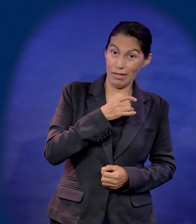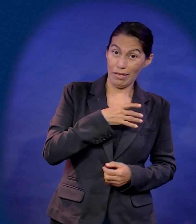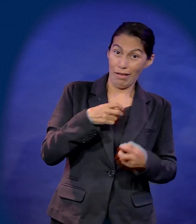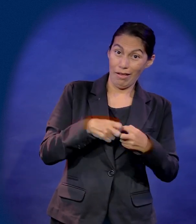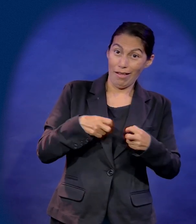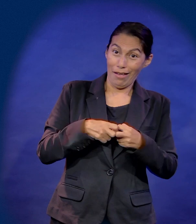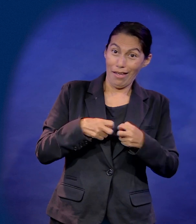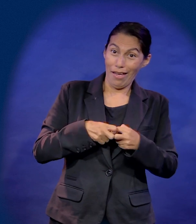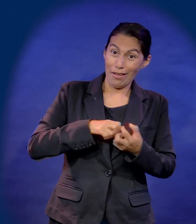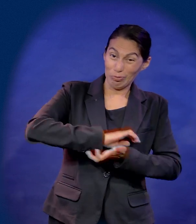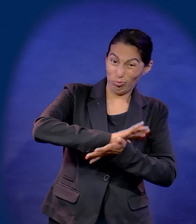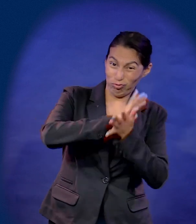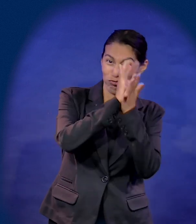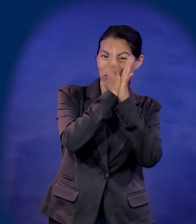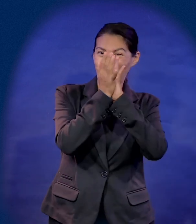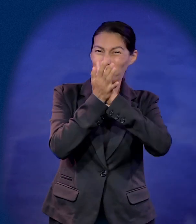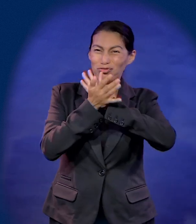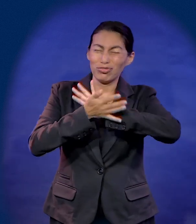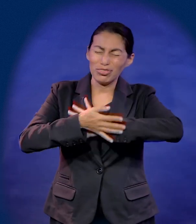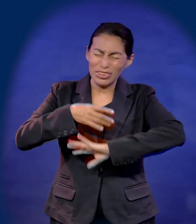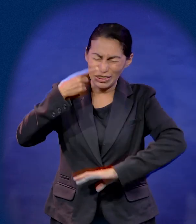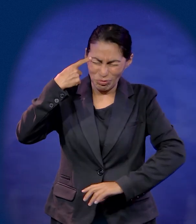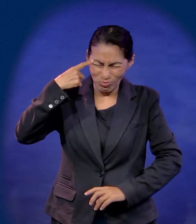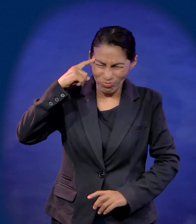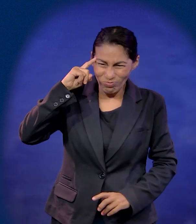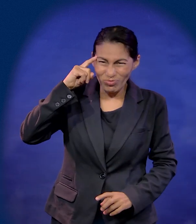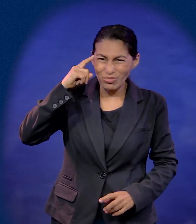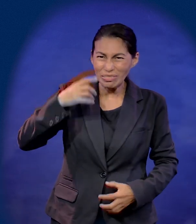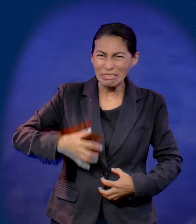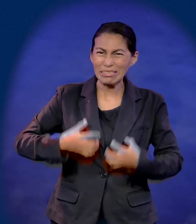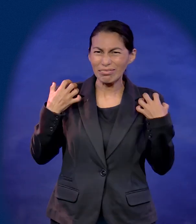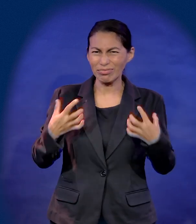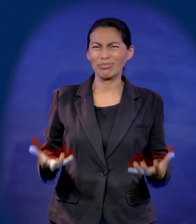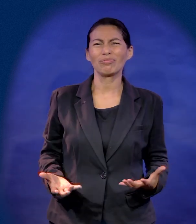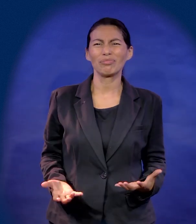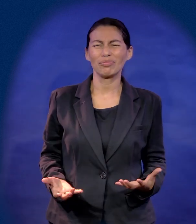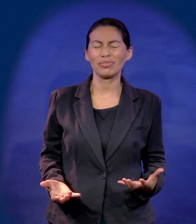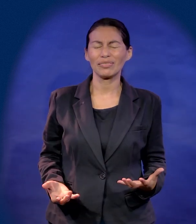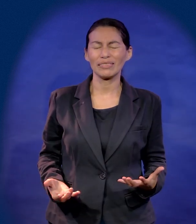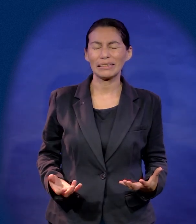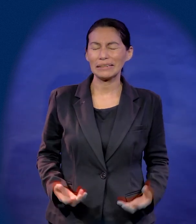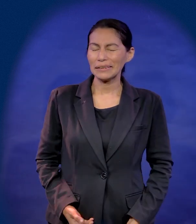Entonces mi miedo y mi estrés se transformó en ira sagrada.